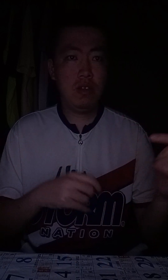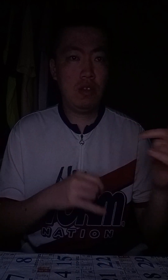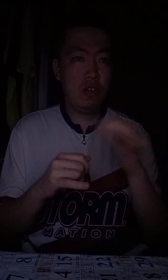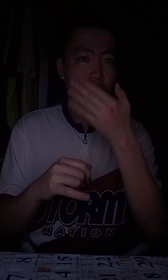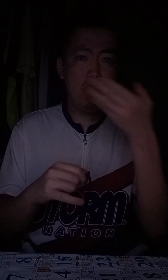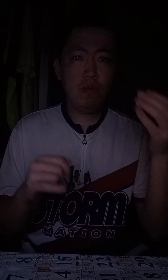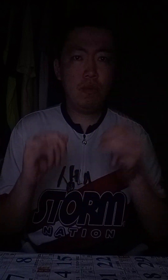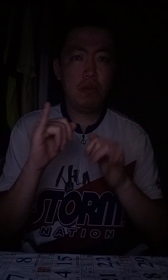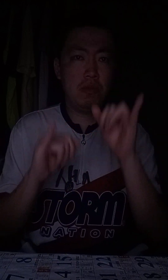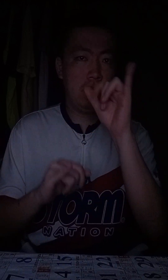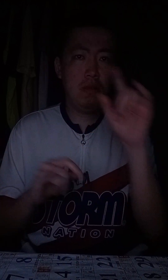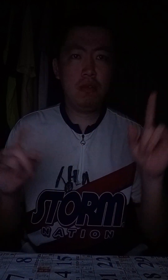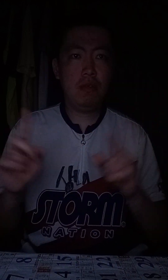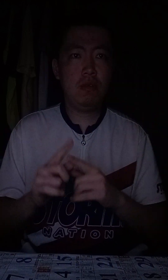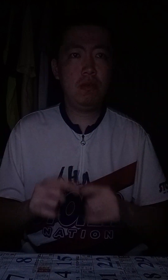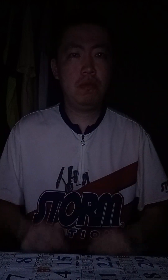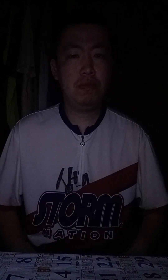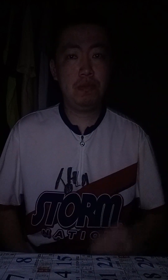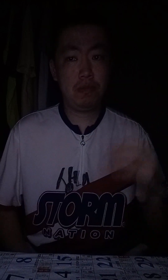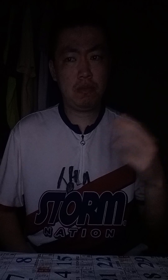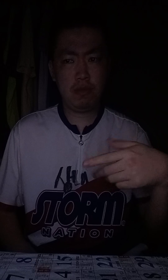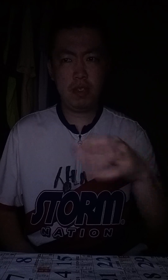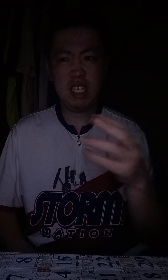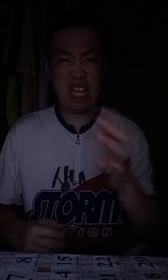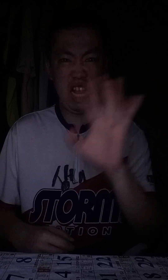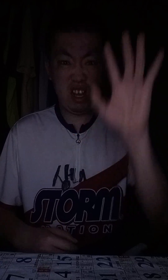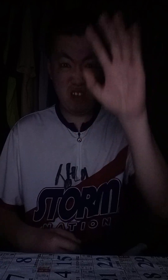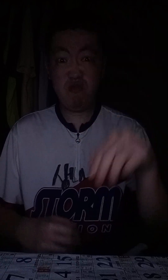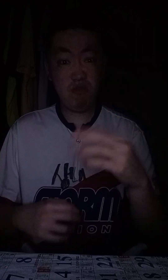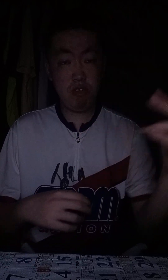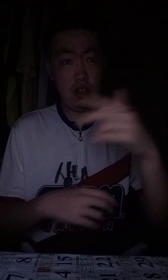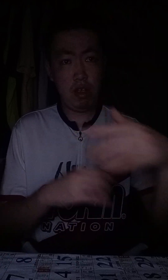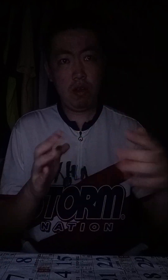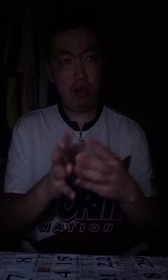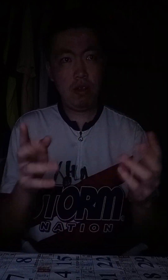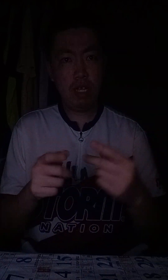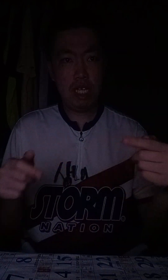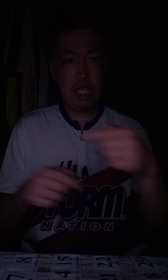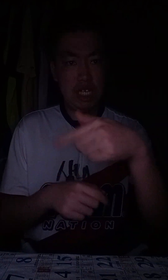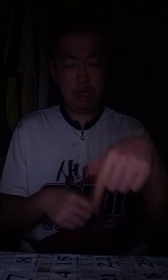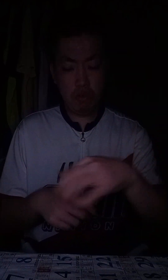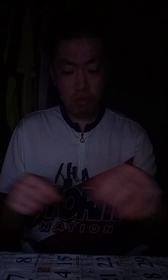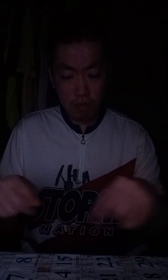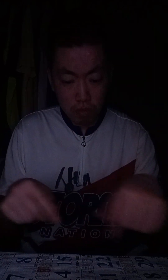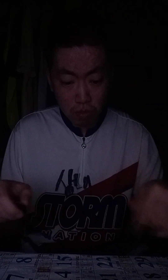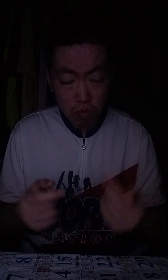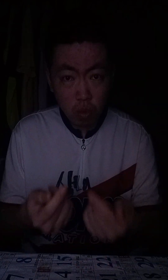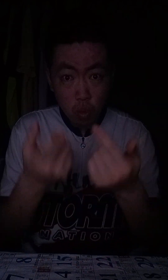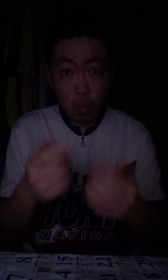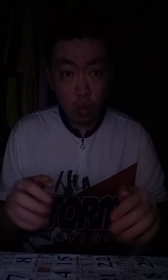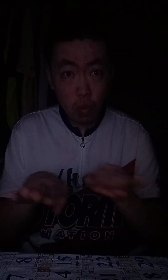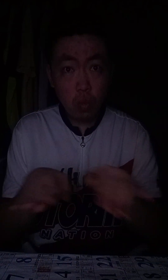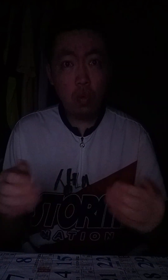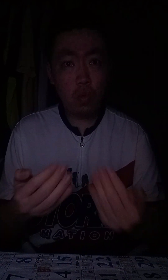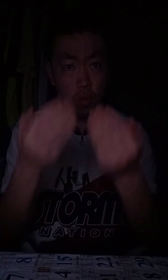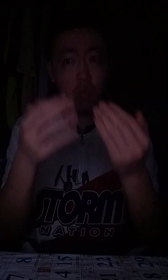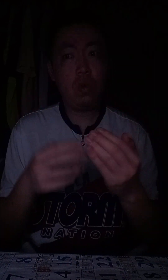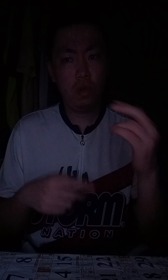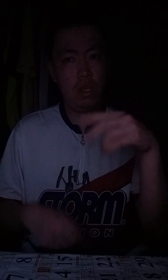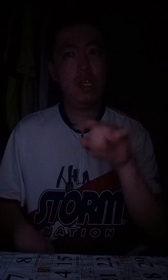있습니다. 지난달 태풍 카눈 북상 때 경남 창원에서 맨홀 뚜껑이 솟구쳐 바닥을 뚫고 올라온 사건이 있었는데